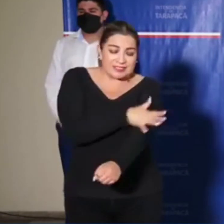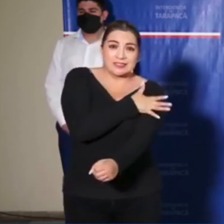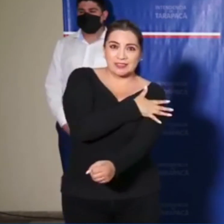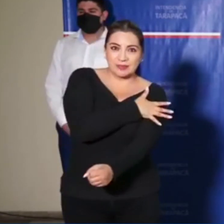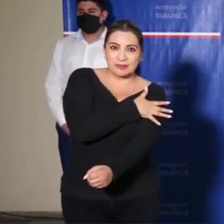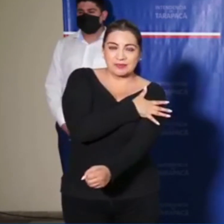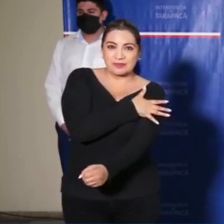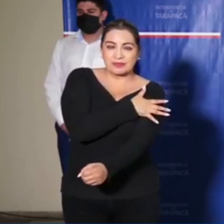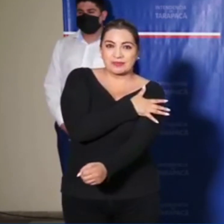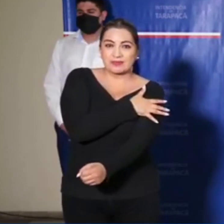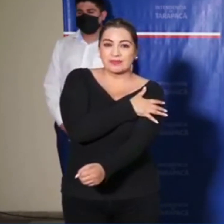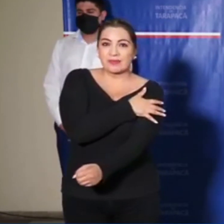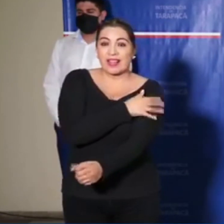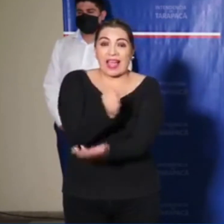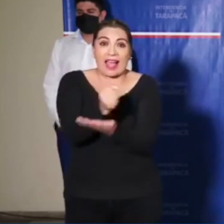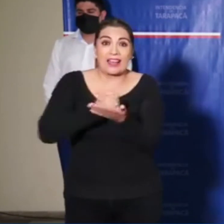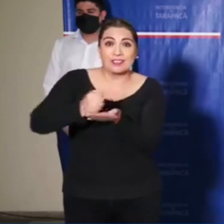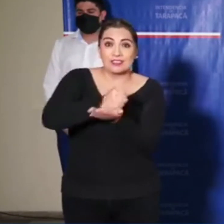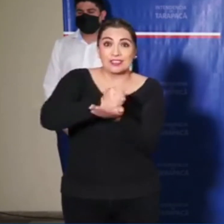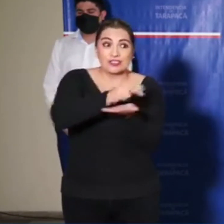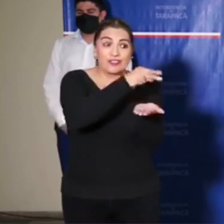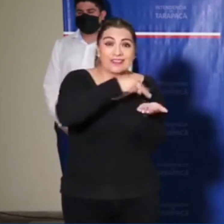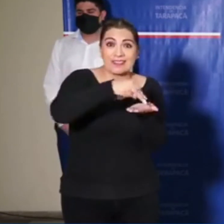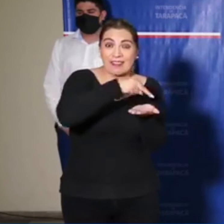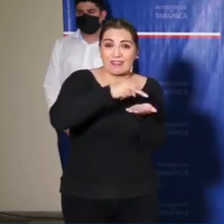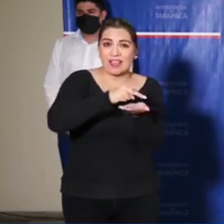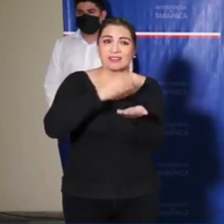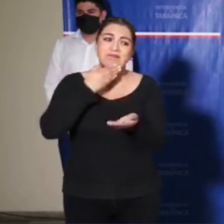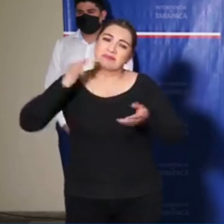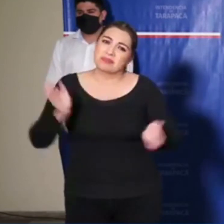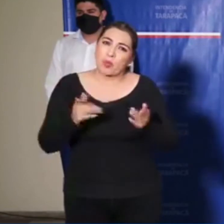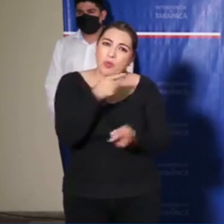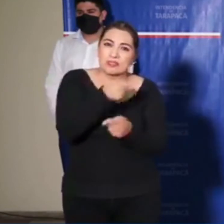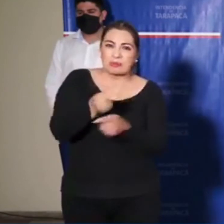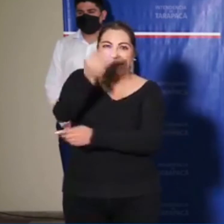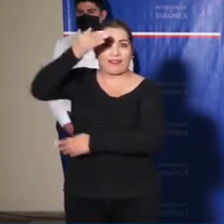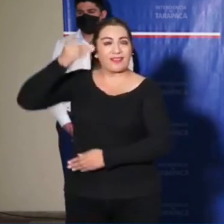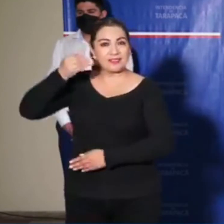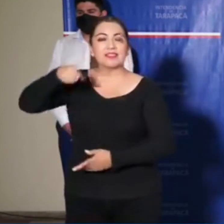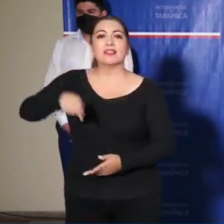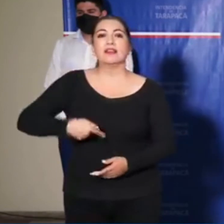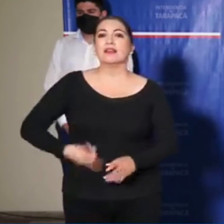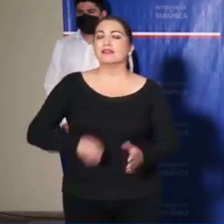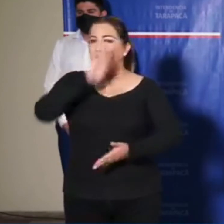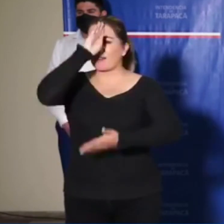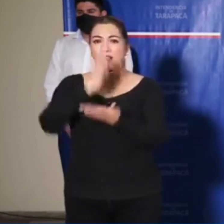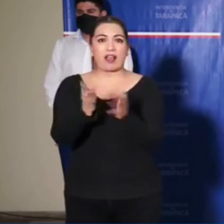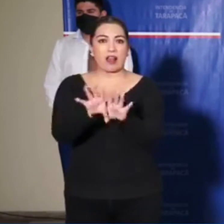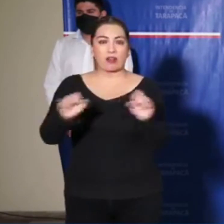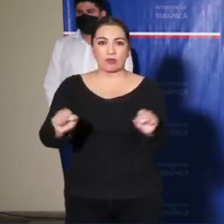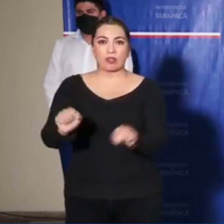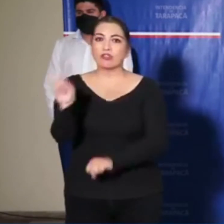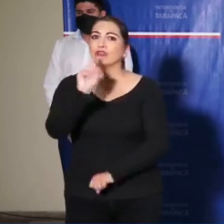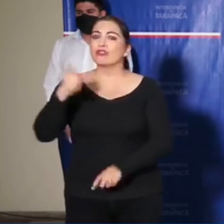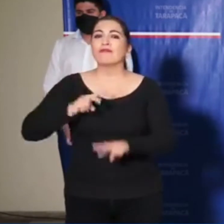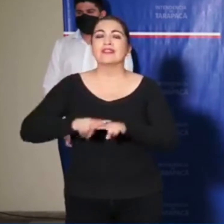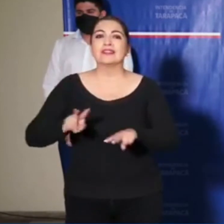sentimientos animaron a las asociaciones de bailes religiosos hace ya una semana a tomar el acuerdo de